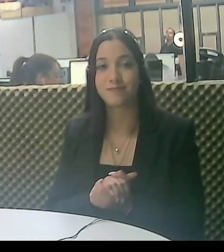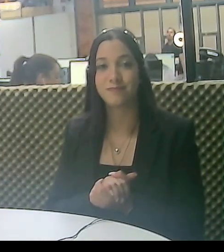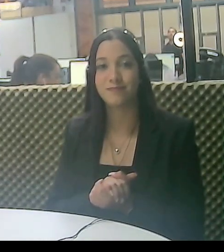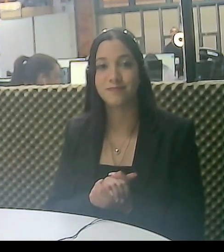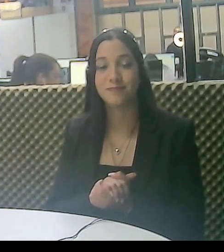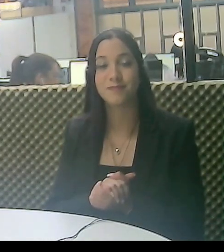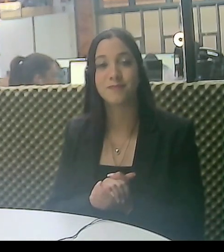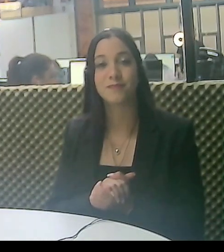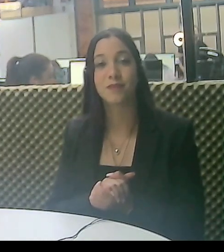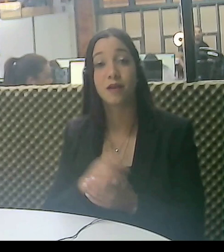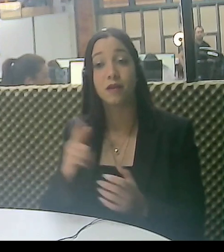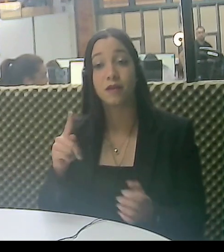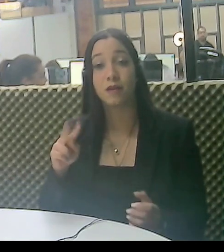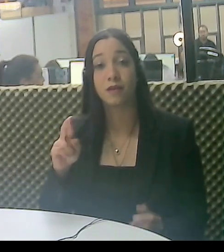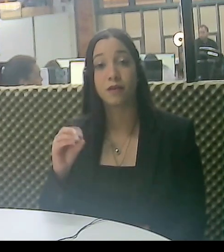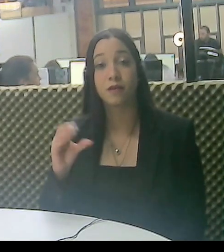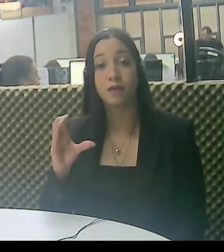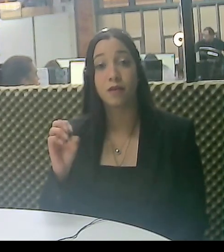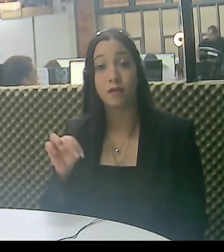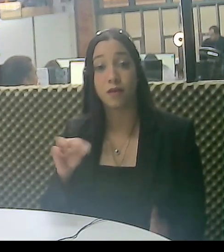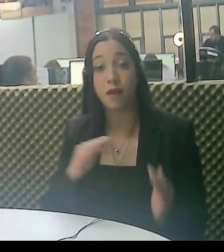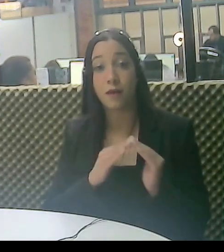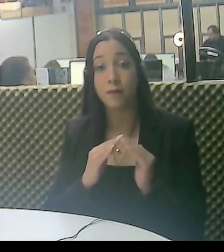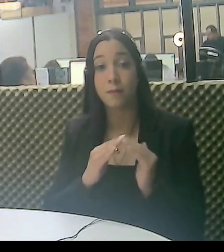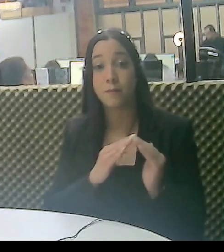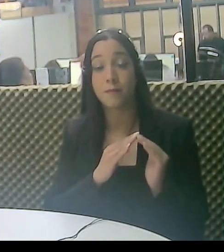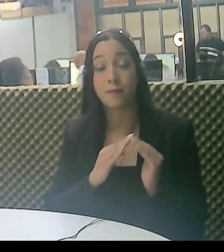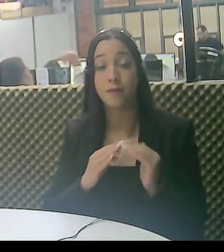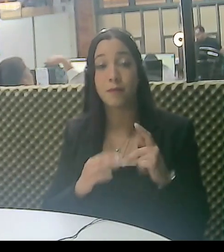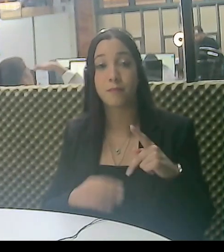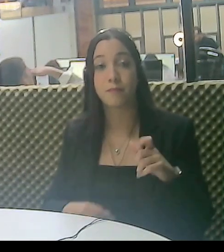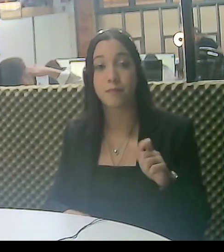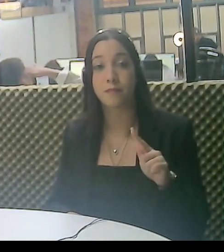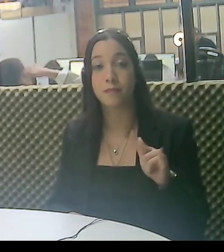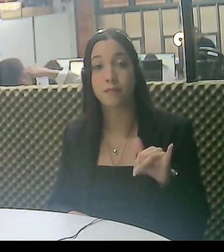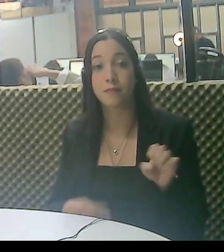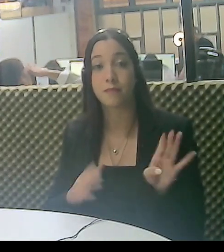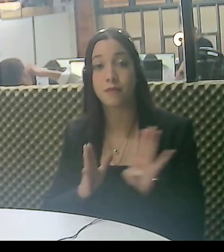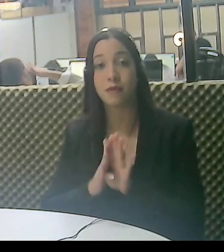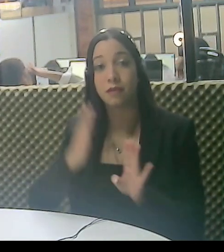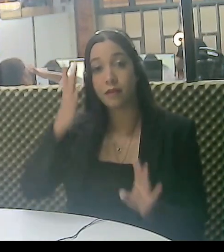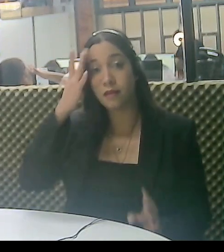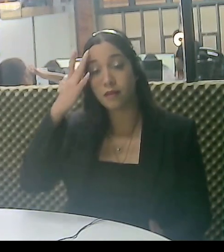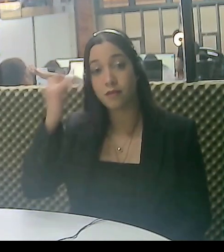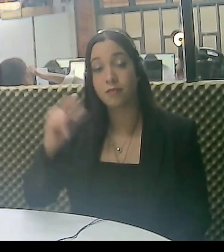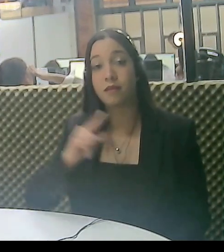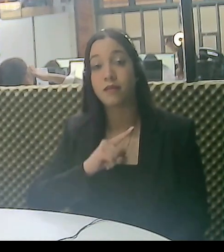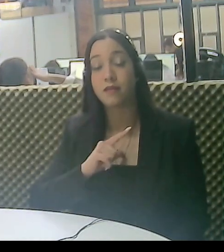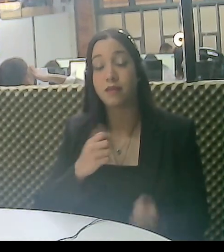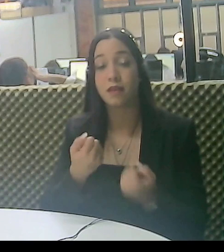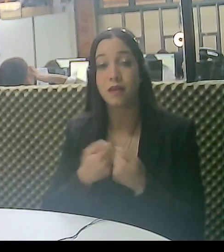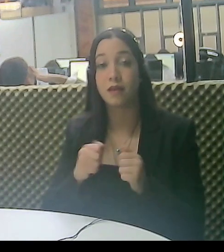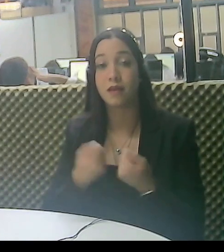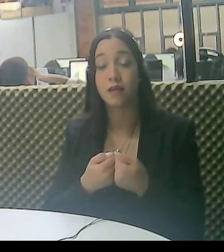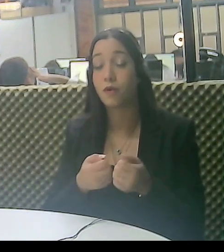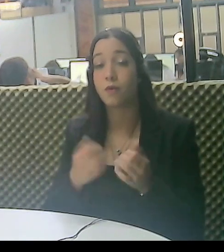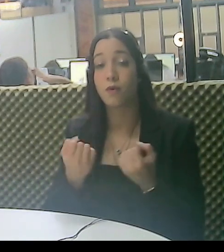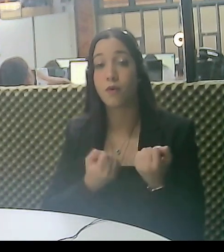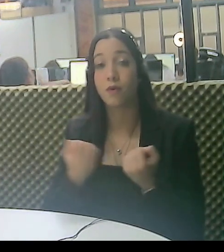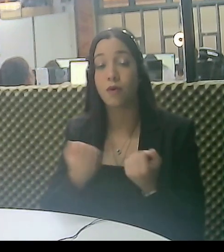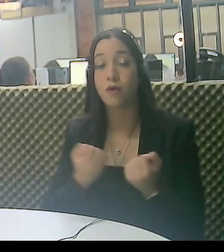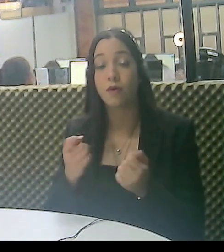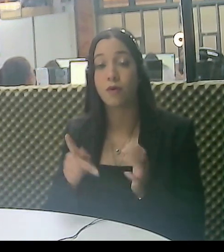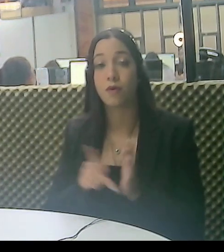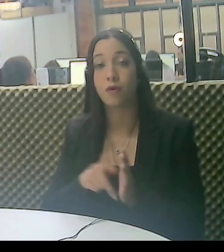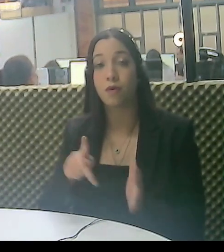E por falar em PROCON, quem mora no bairro Pequis e proximidades tem até amanhã para usar os serviços do PROCON Móvel. O